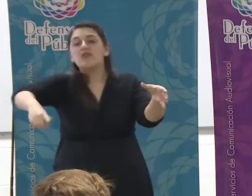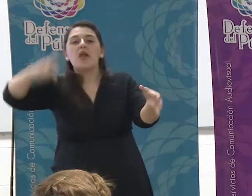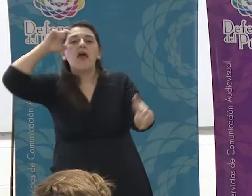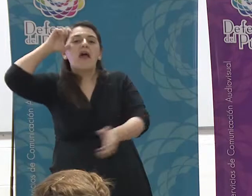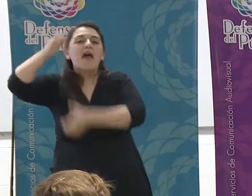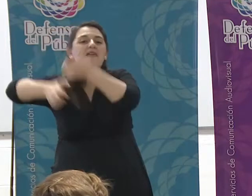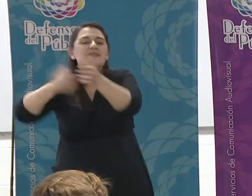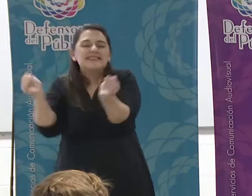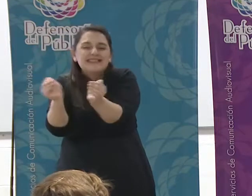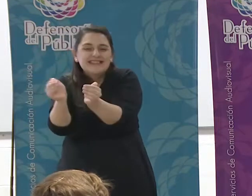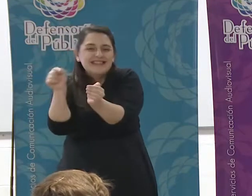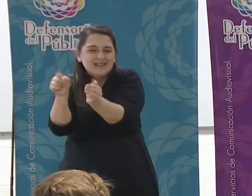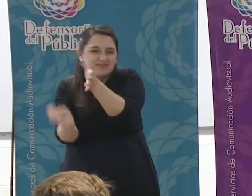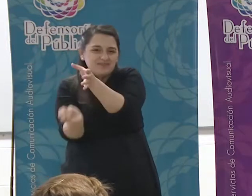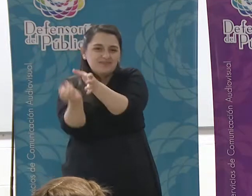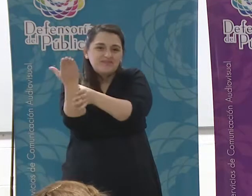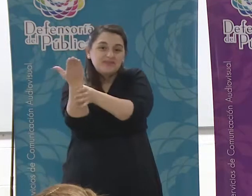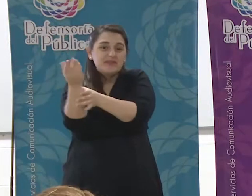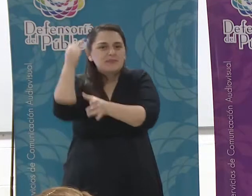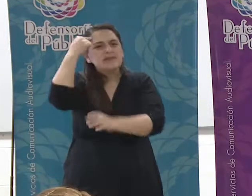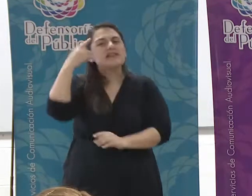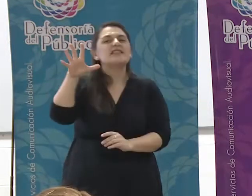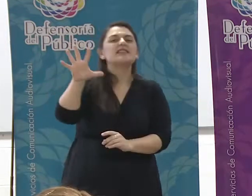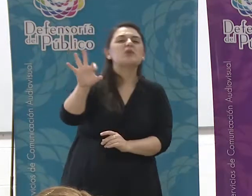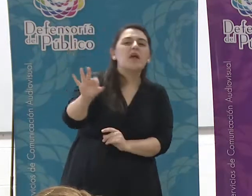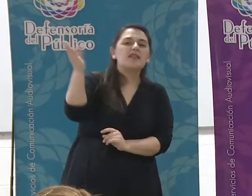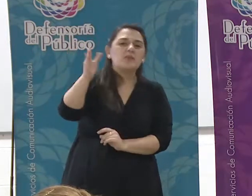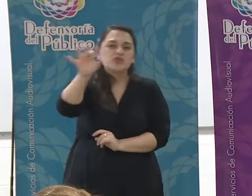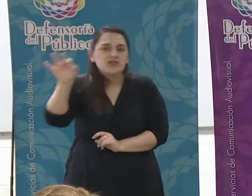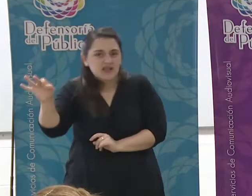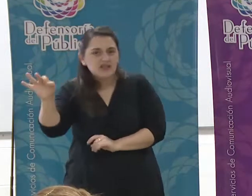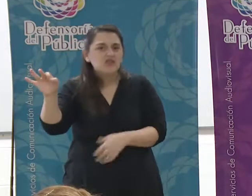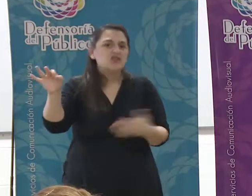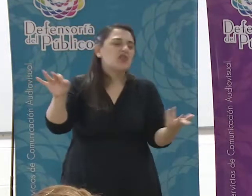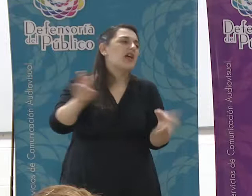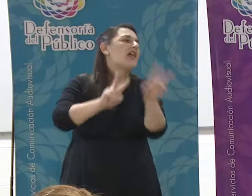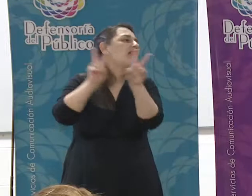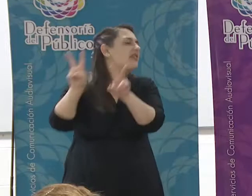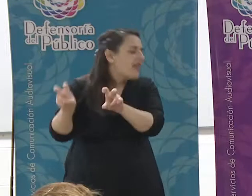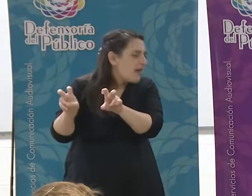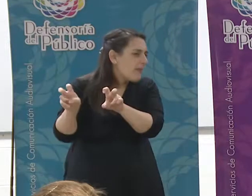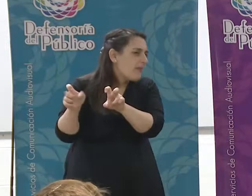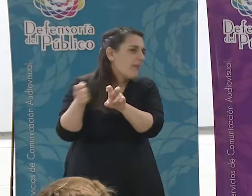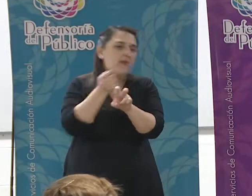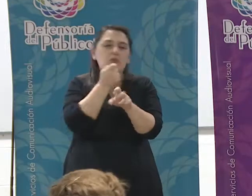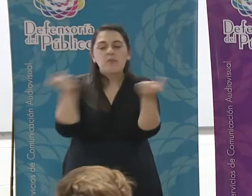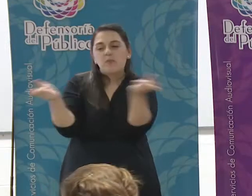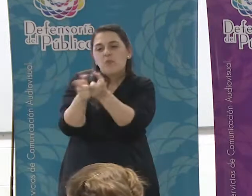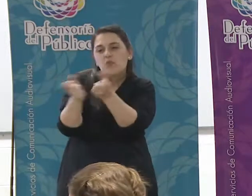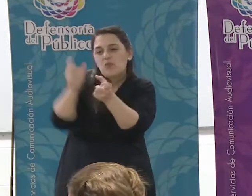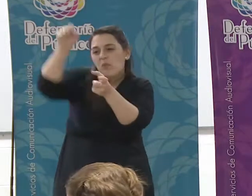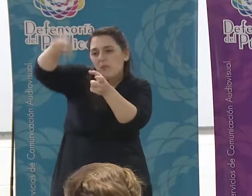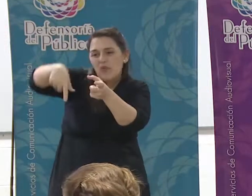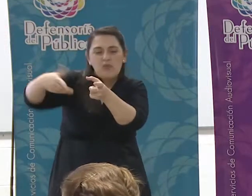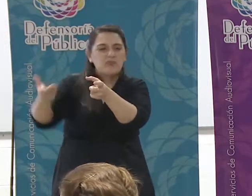que nos quisimos dedicar un 50% de lo que es la producción, digamos, nuestra, de la